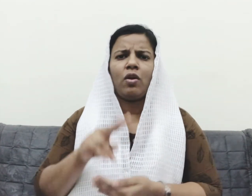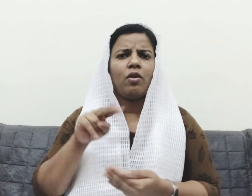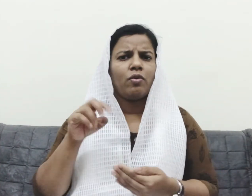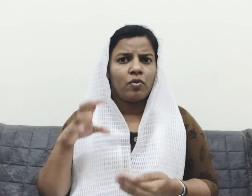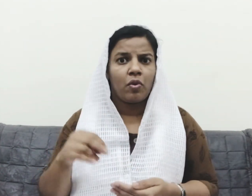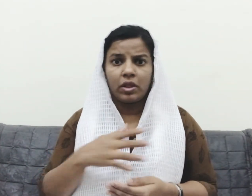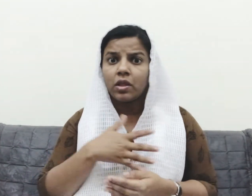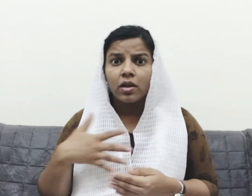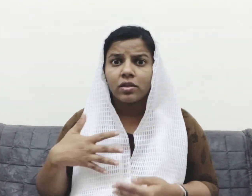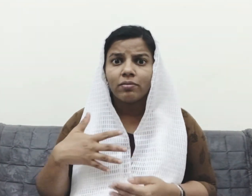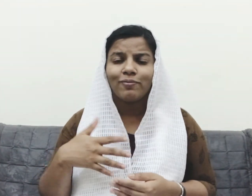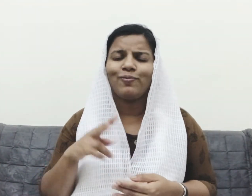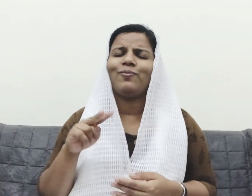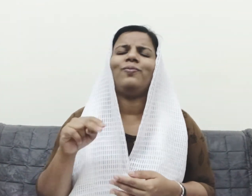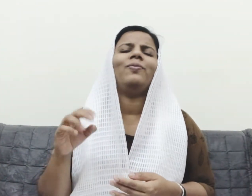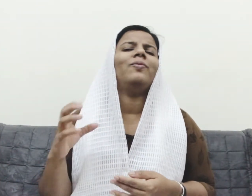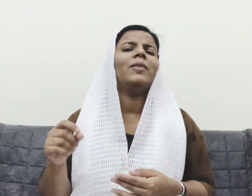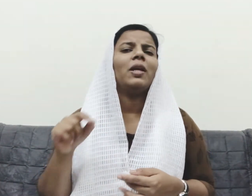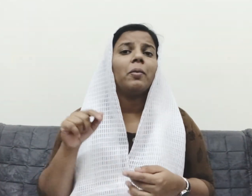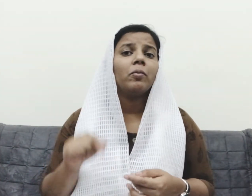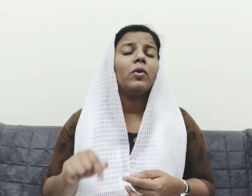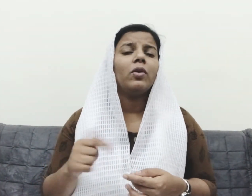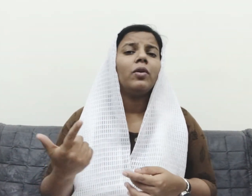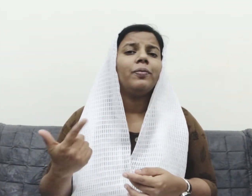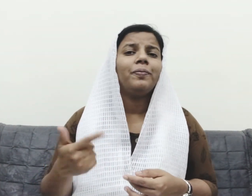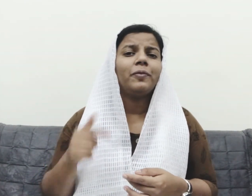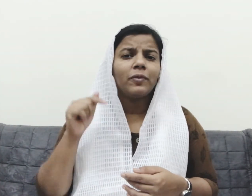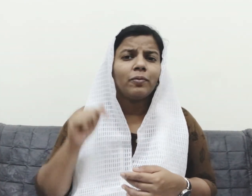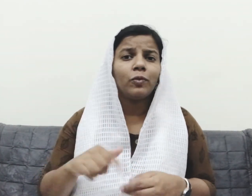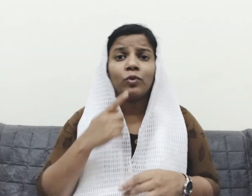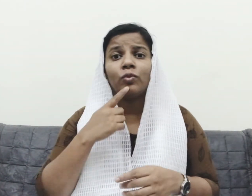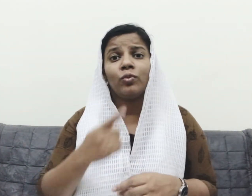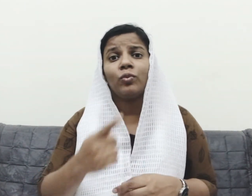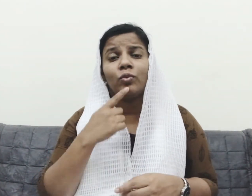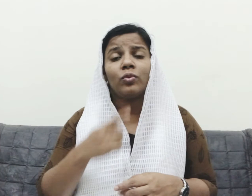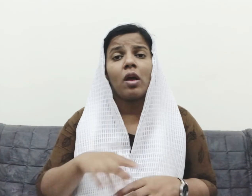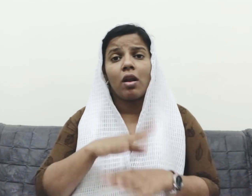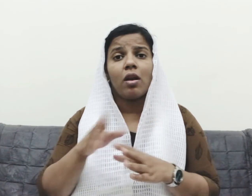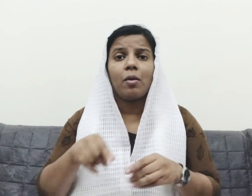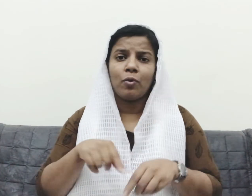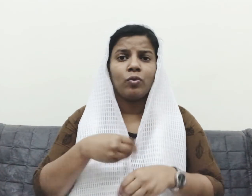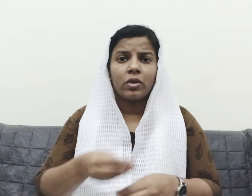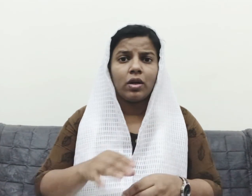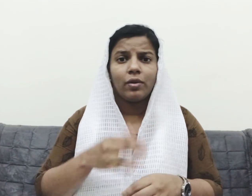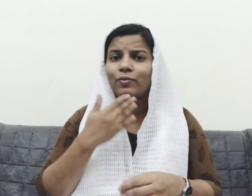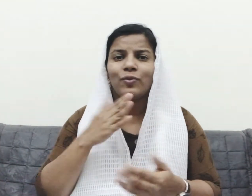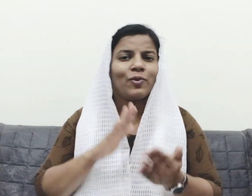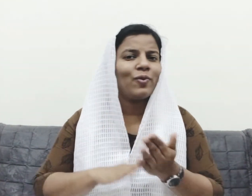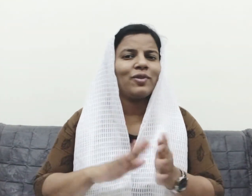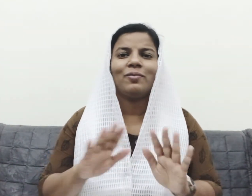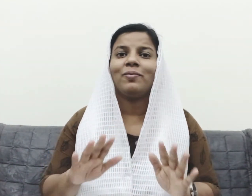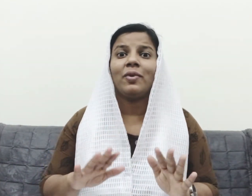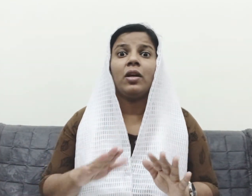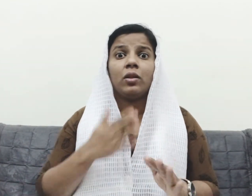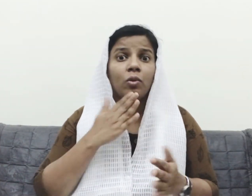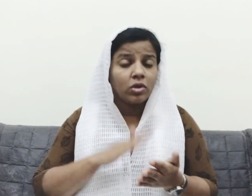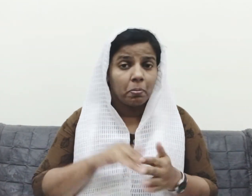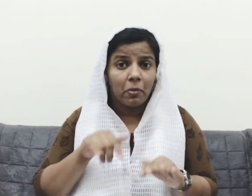പറയുന്നത് ദേഷ്യം കൊണ്ടാണോ? അല്ല. ആമേൻ. അവർക്ക് ചിലത് അവർ ചോദിക്കുന്ന എല്ലാം കൊടുക്കാത്തത് അവർക്കത് ദോഷം വരുമെന്നുള്ളത് കൊണ്ടല്ലേ? ഇതുപോലെ